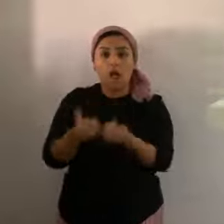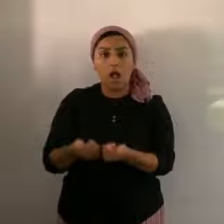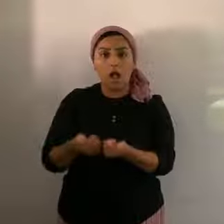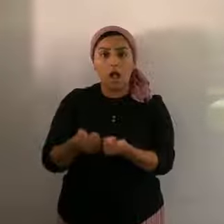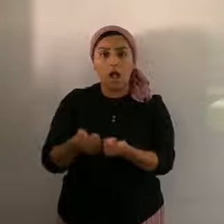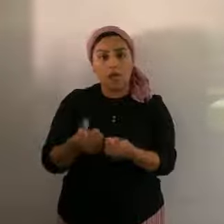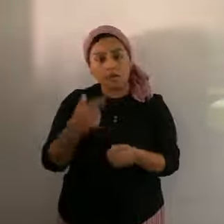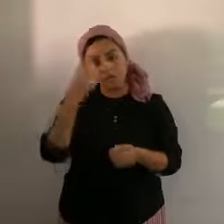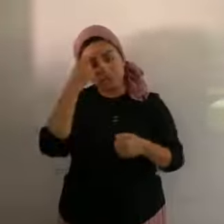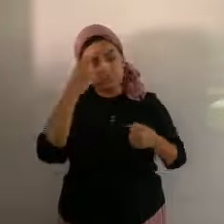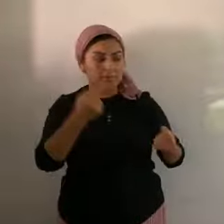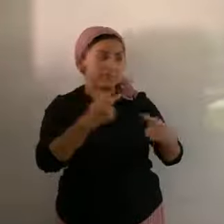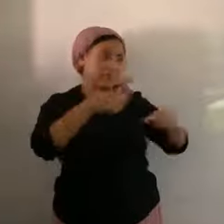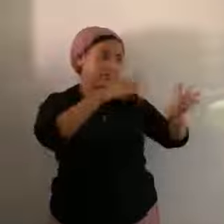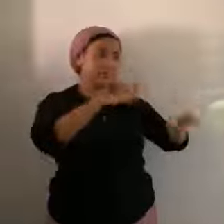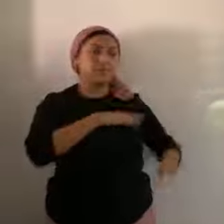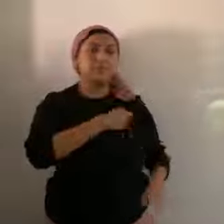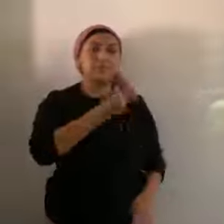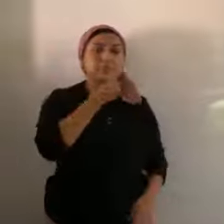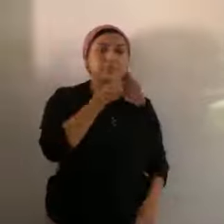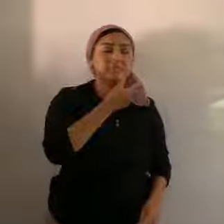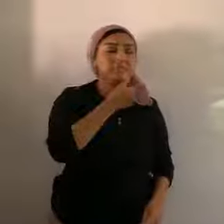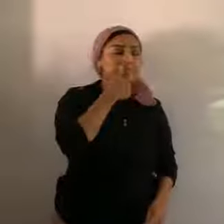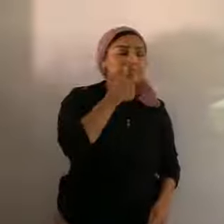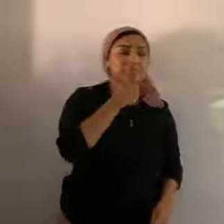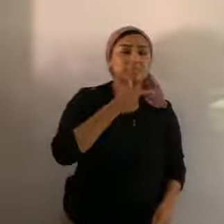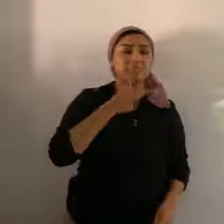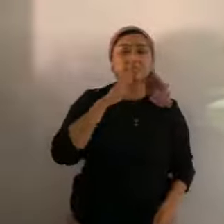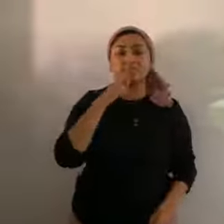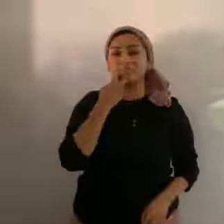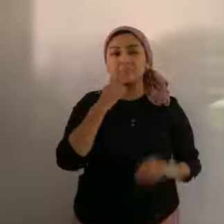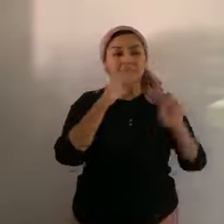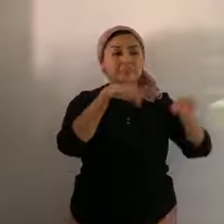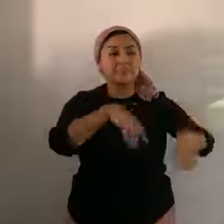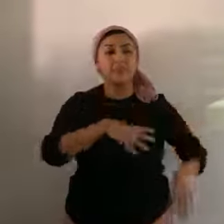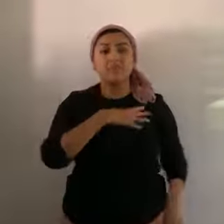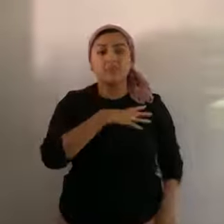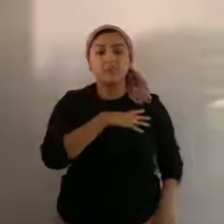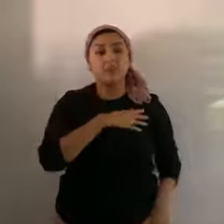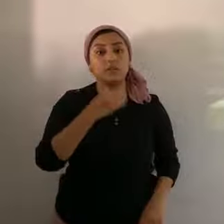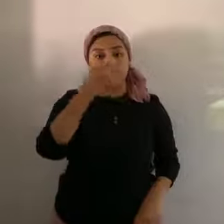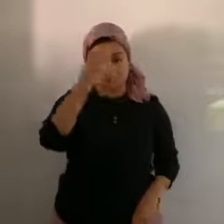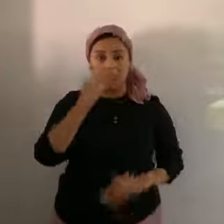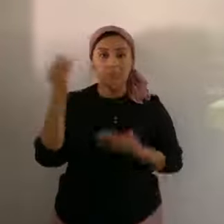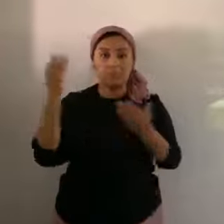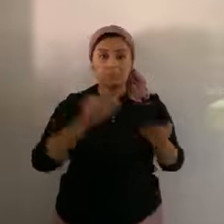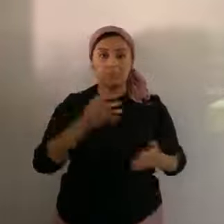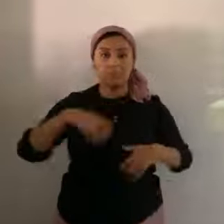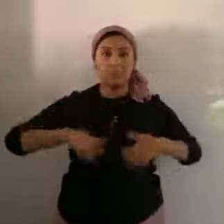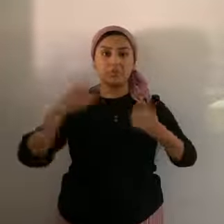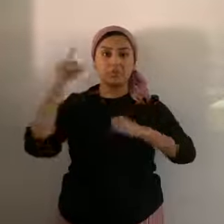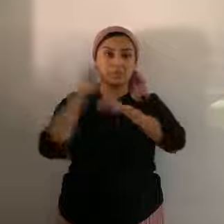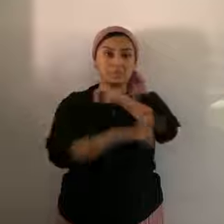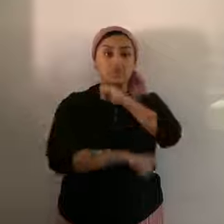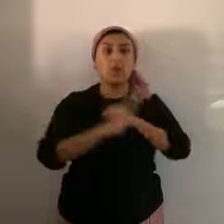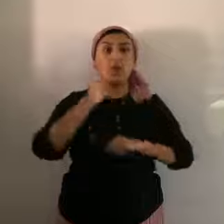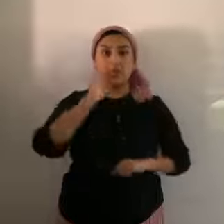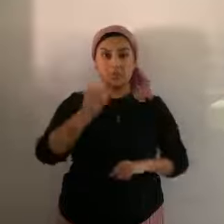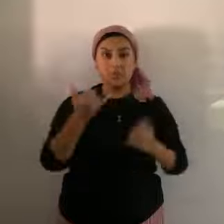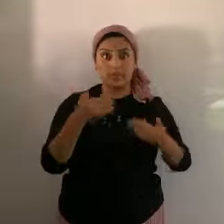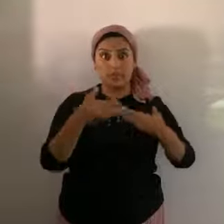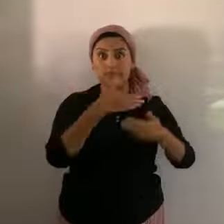tolerando homosexuales, lesbianas, transexuales, etcétera? El Eterno va a traer juicio. Y es